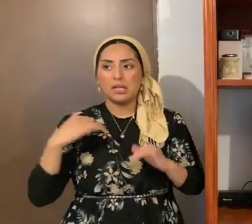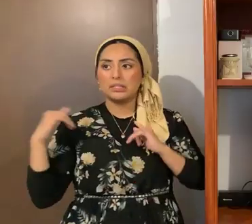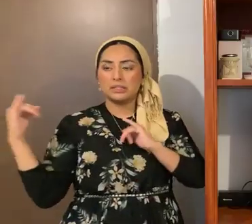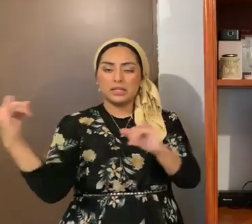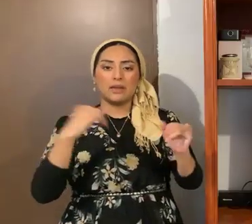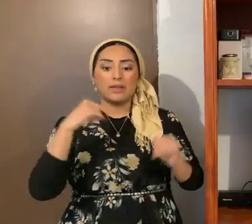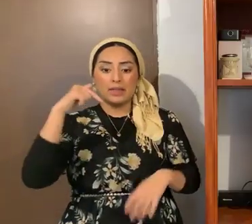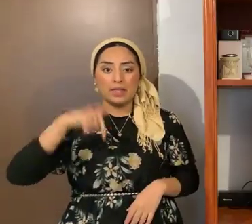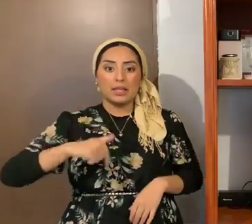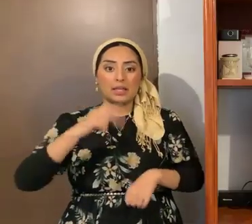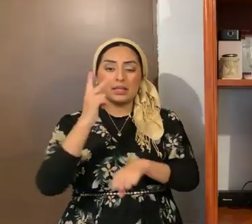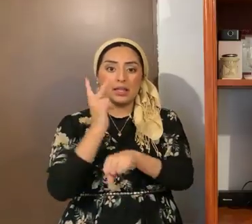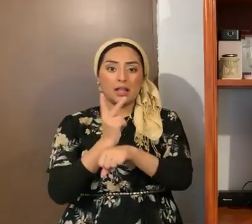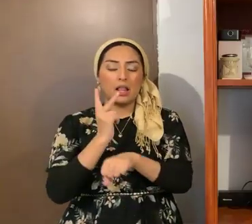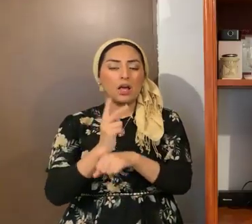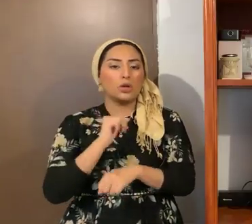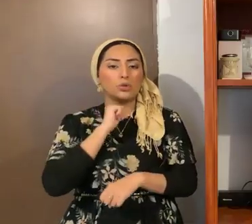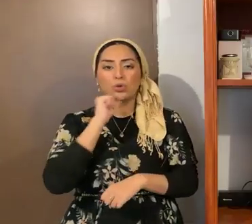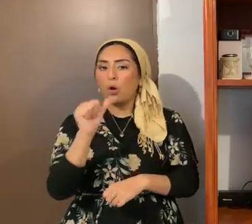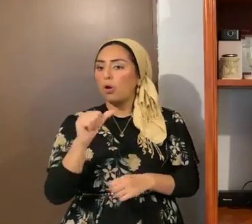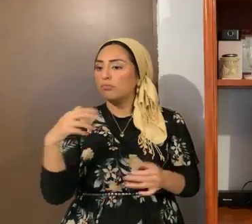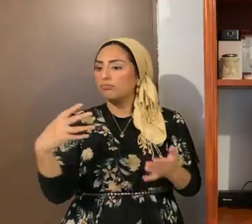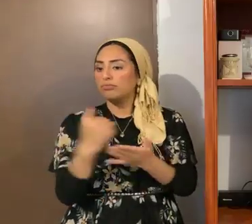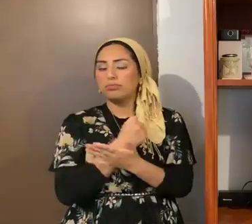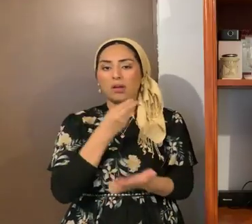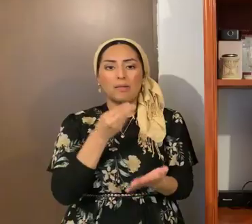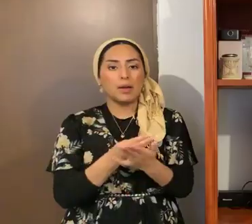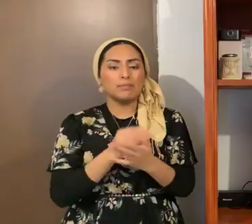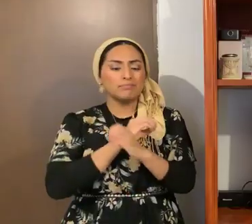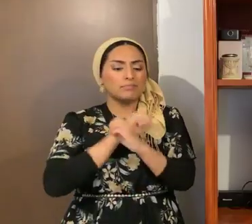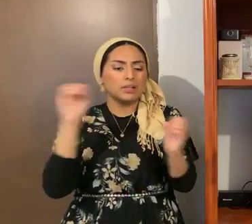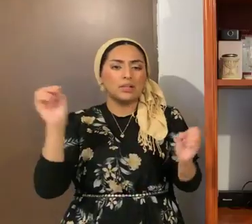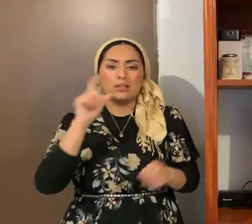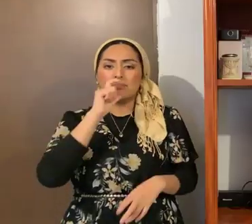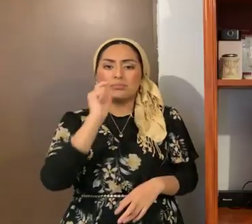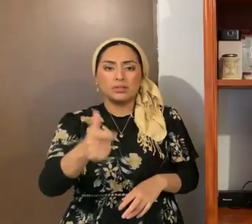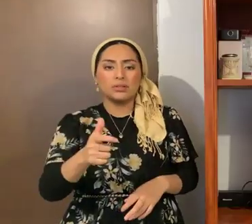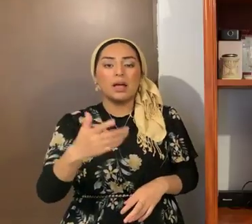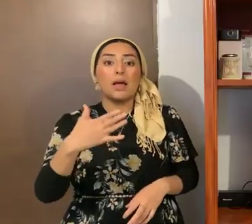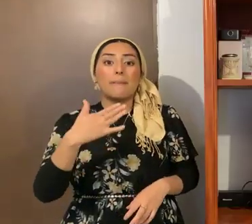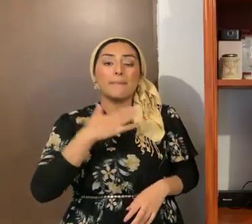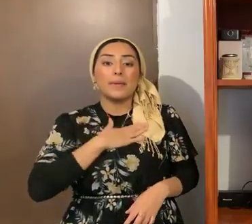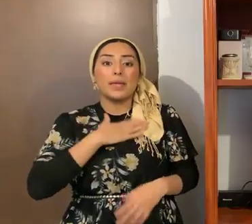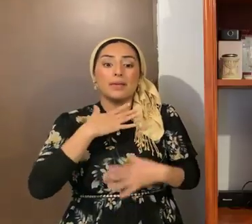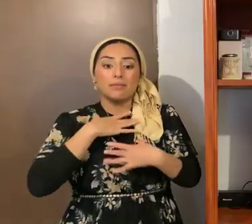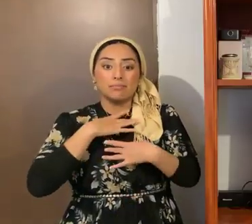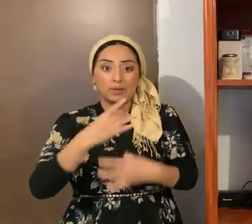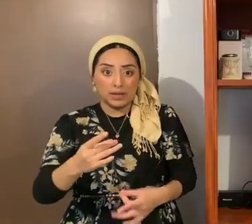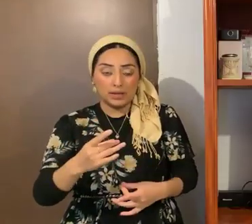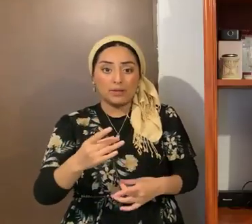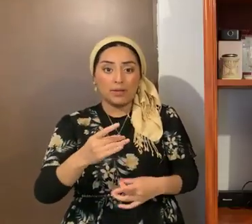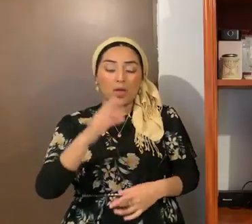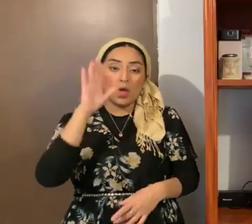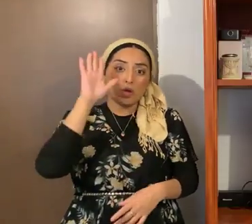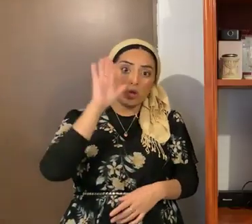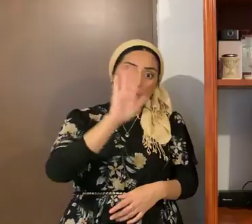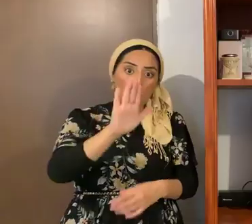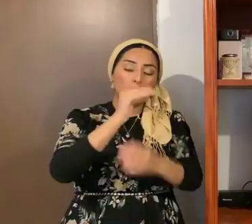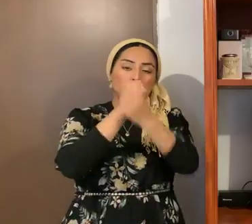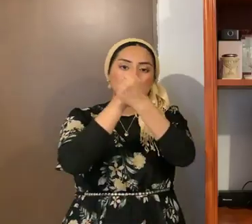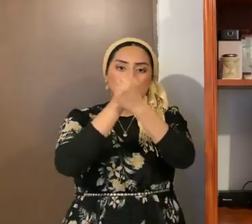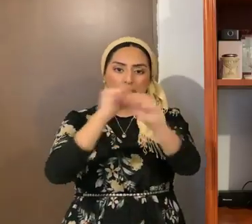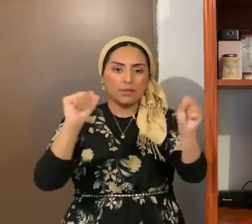En esta Quejilá no se hace negocio con la palabra del Eterno. Me interesa tu alma, me interesa tu salvación, no me interesa tu